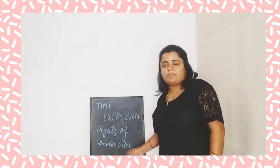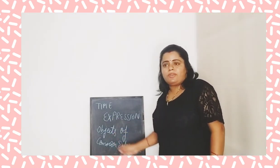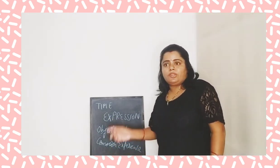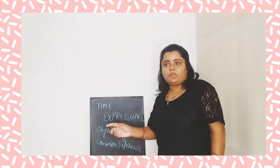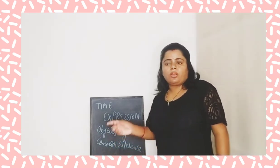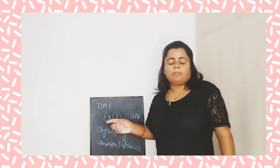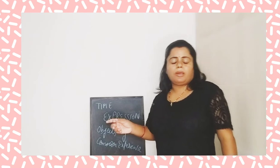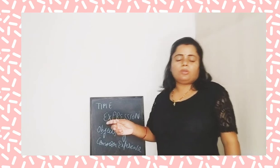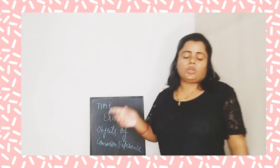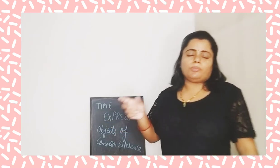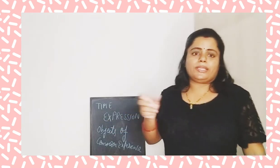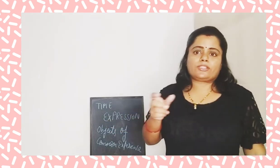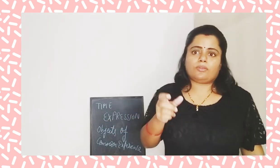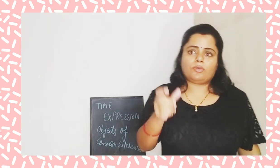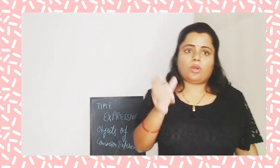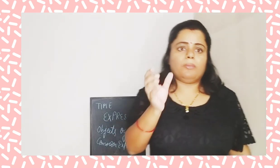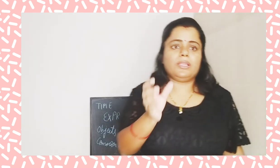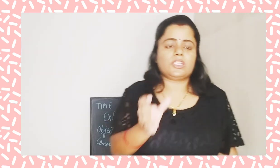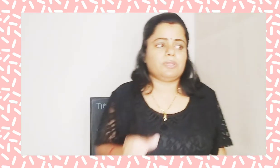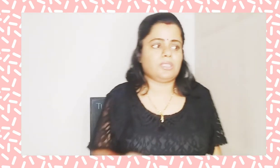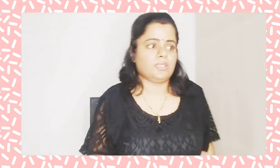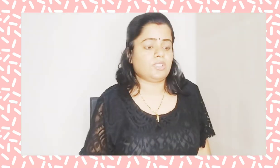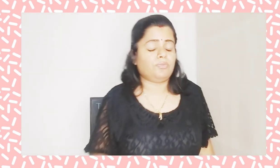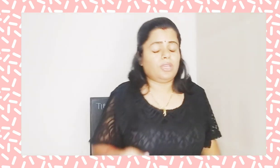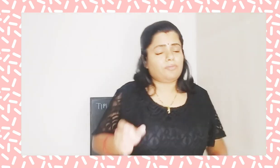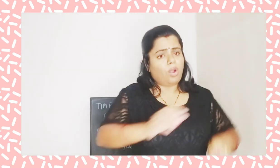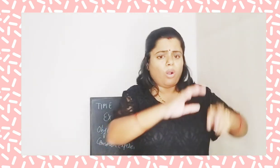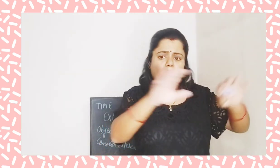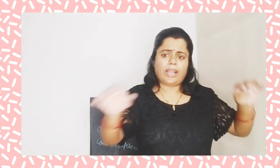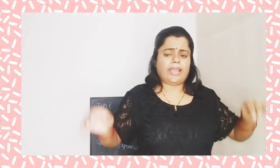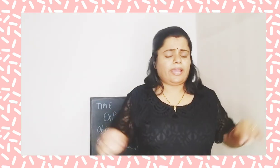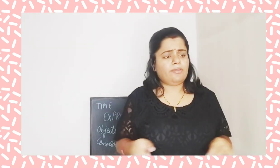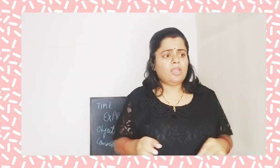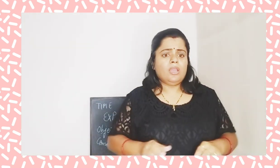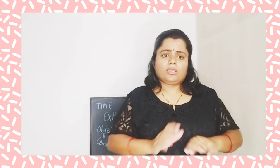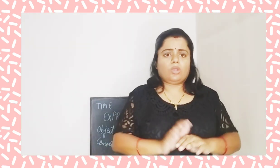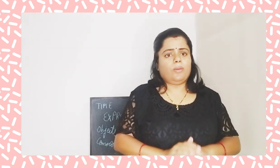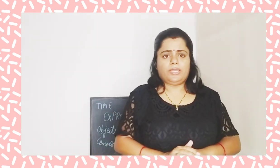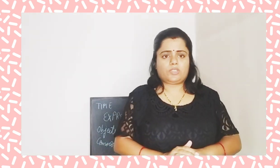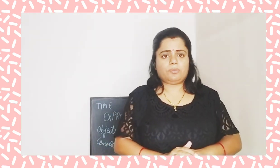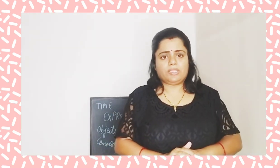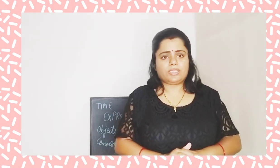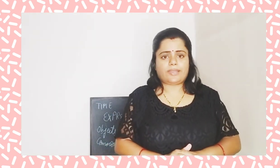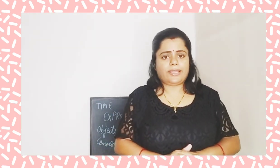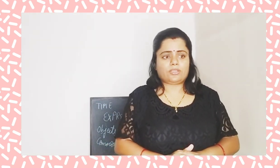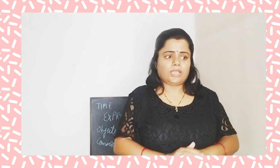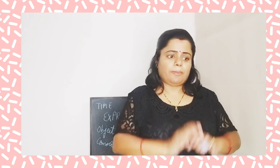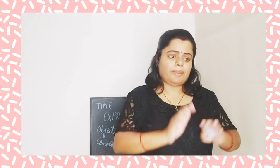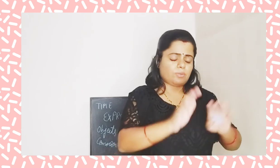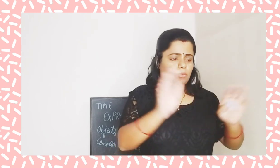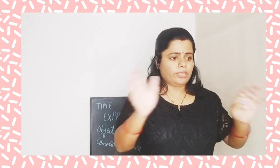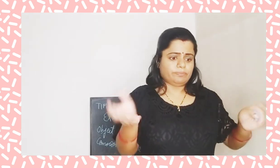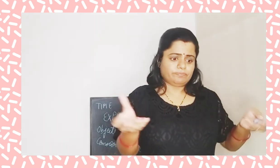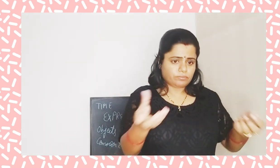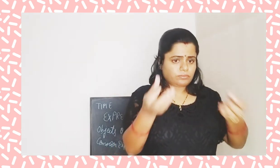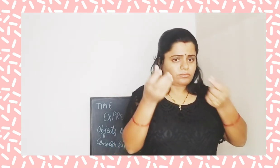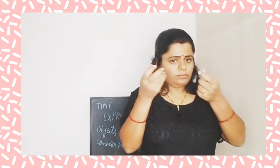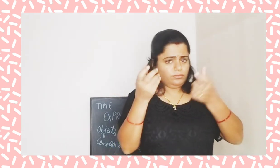वी टॉक अबाउट द ऑब्जेक्ट्स ऑफ कॉमन एक्सपीरियंसेस, वेयर वी ऑल हैव द कॉमन एक्सपीरियंस, राइट? जहाँ पे हम सबको एक